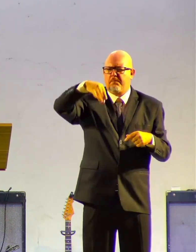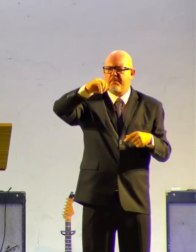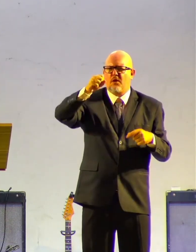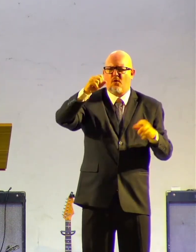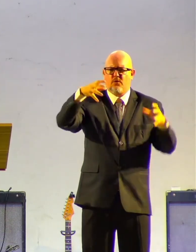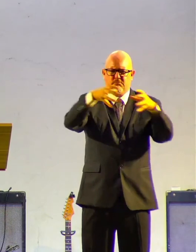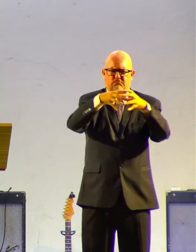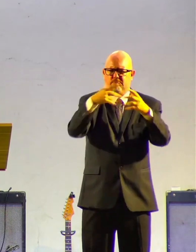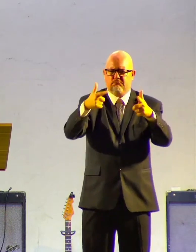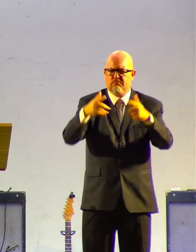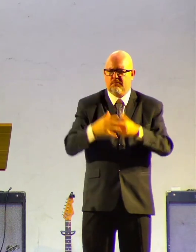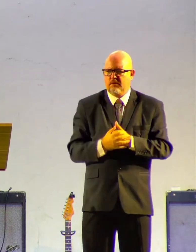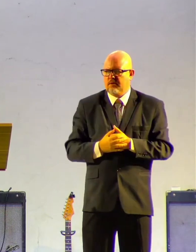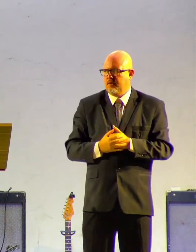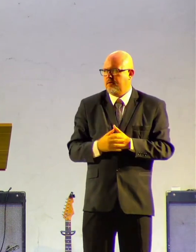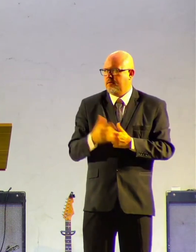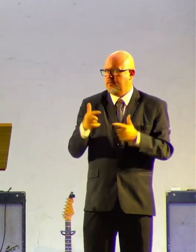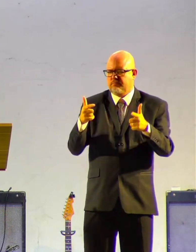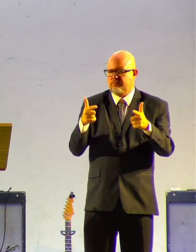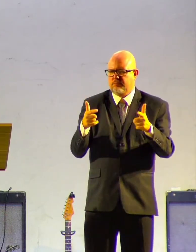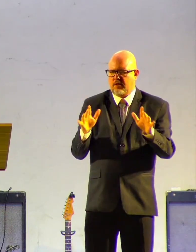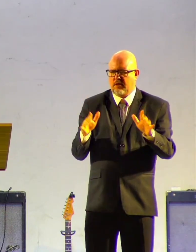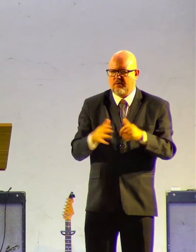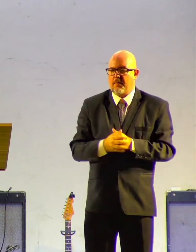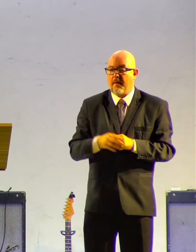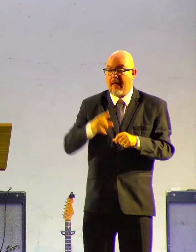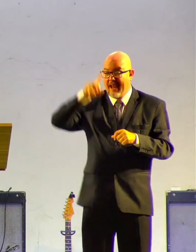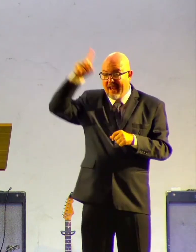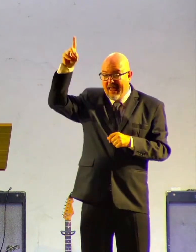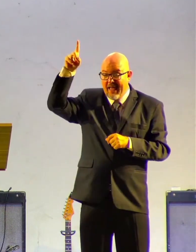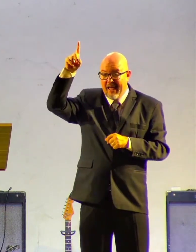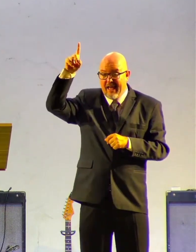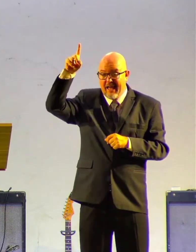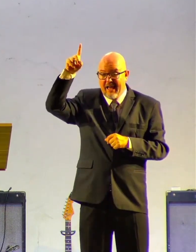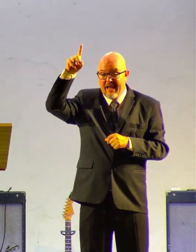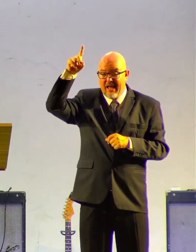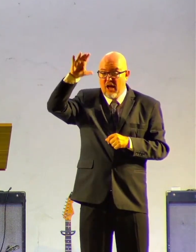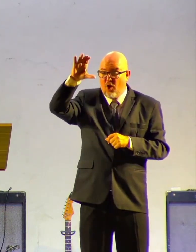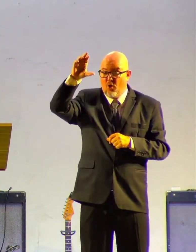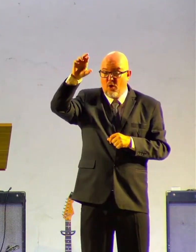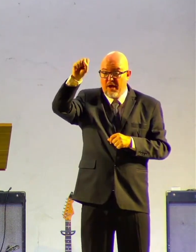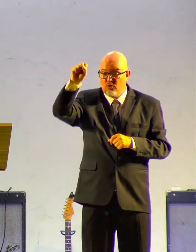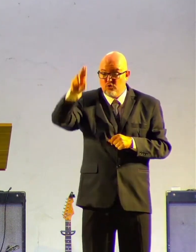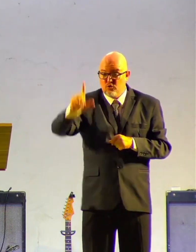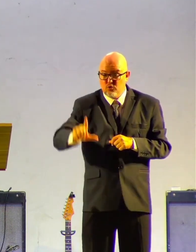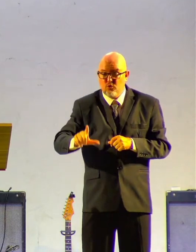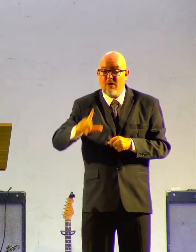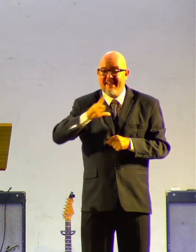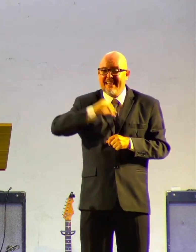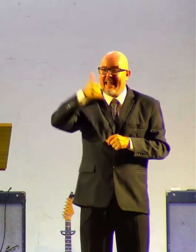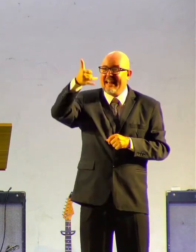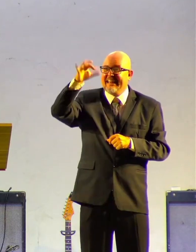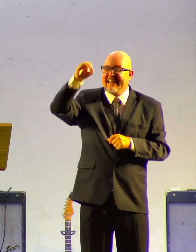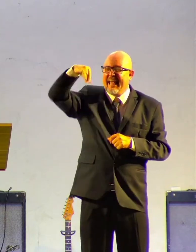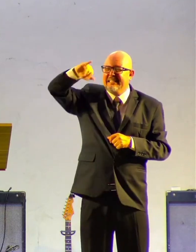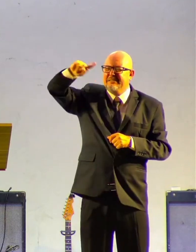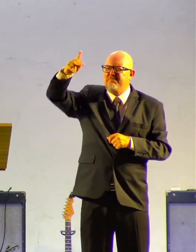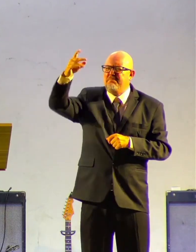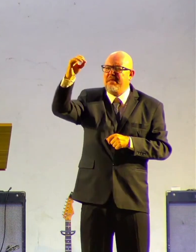ramos. Não teríamos. Lá na Coreia, eles têm mais de 10 milhões de